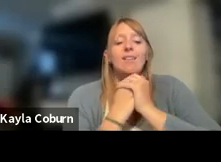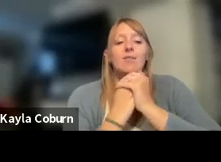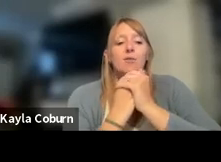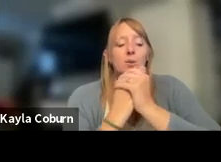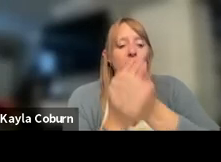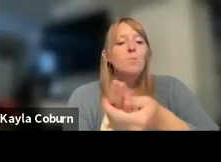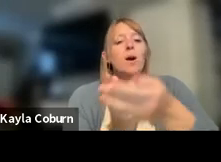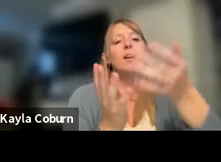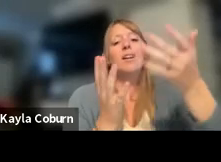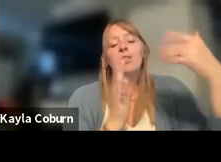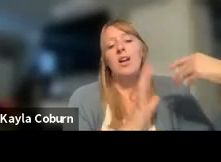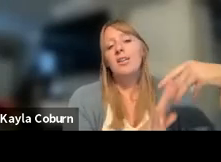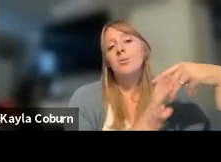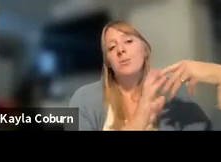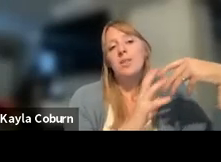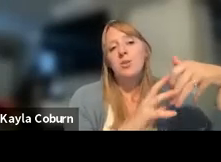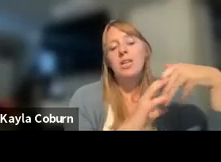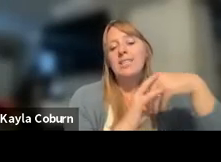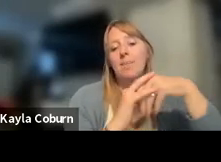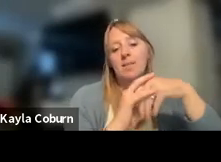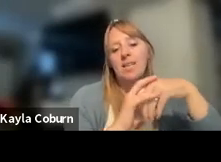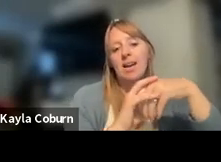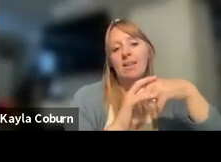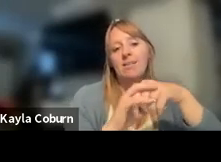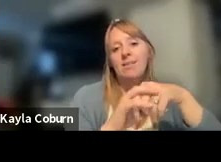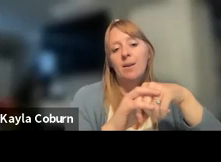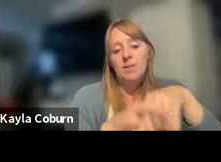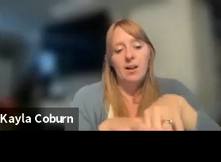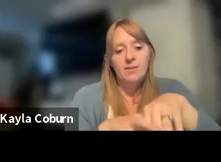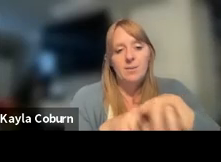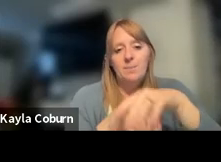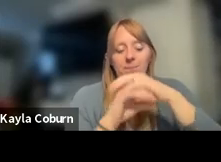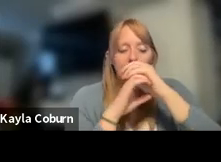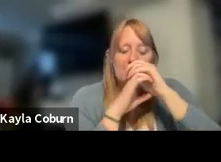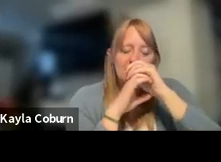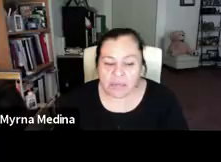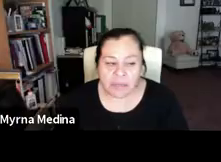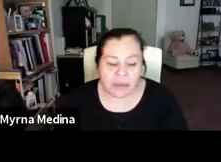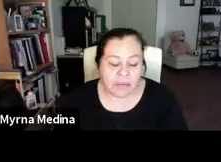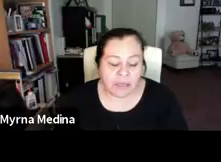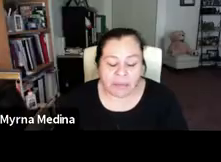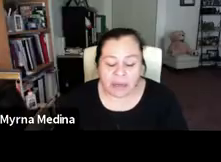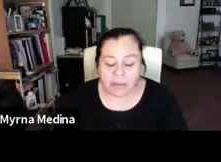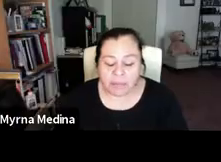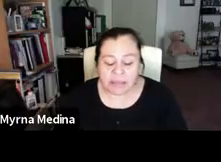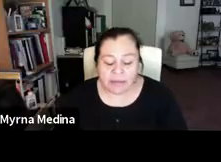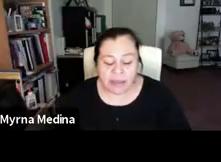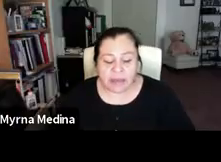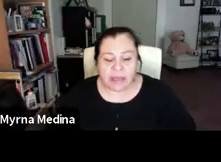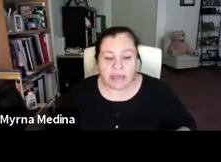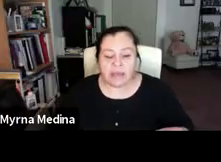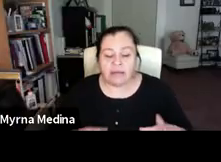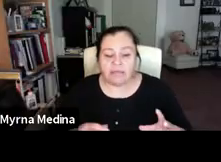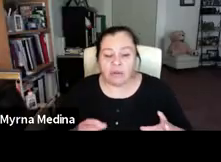signing, for the most part, a child will usually adapt the signs themselves. Y para